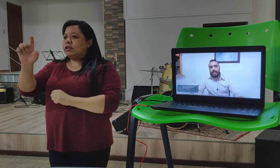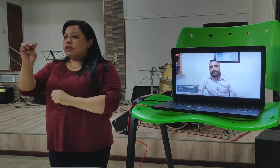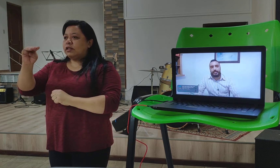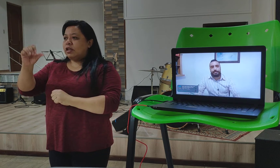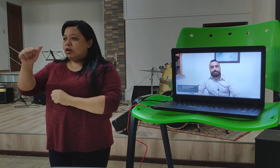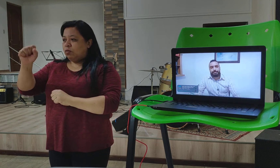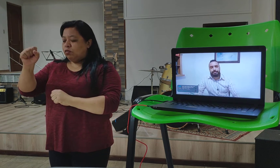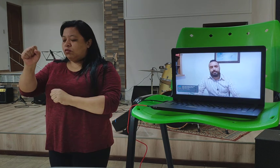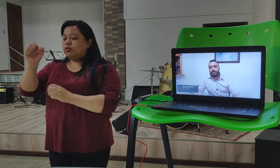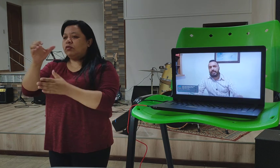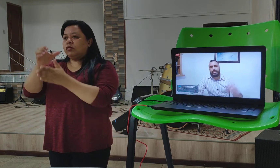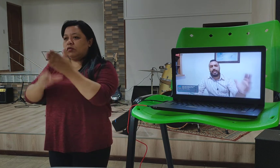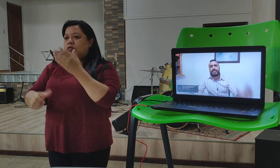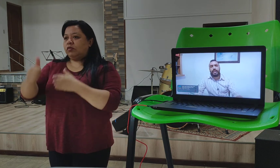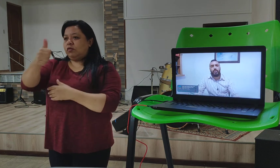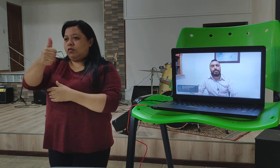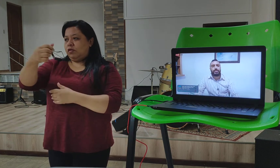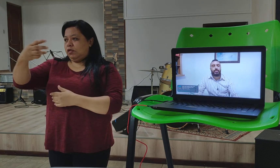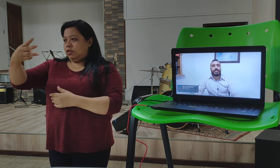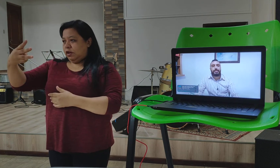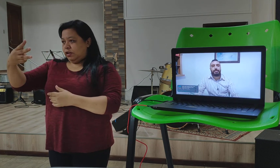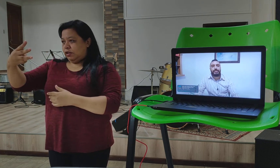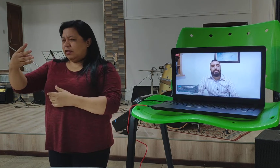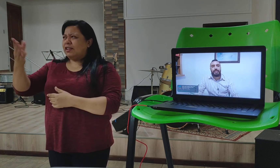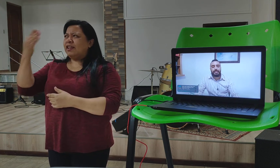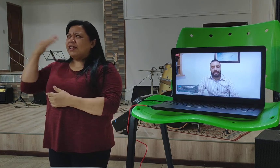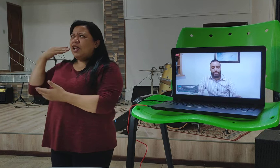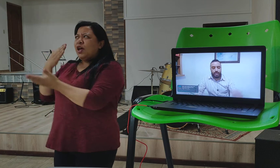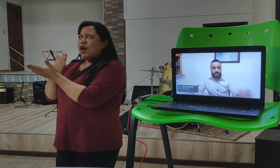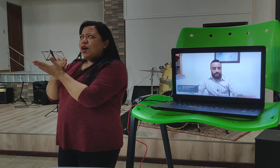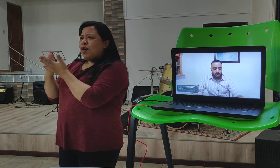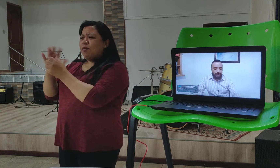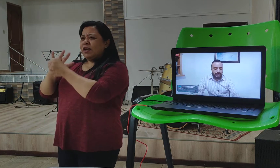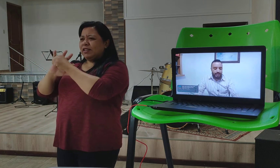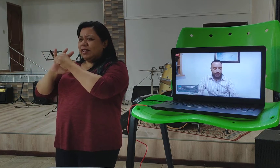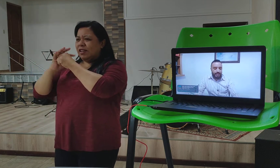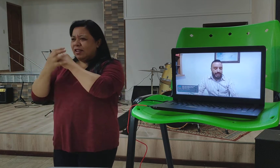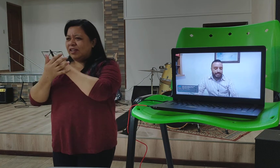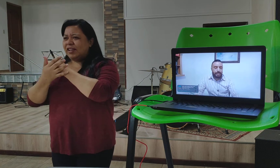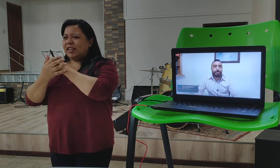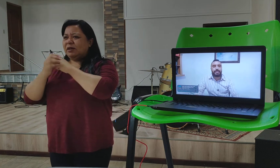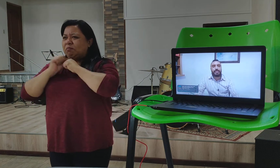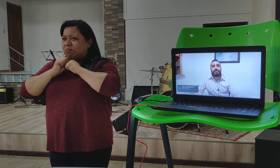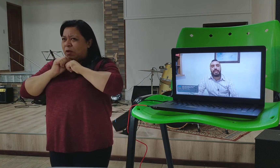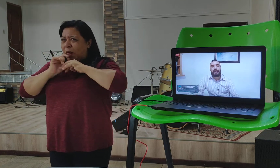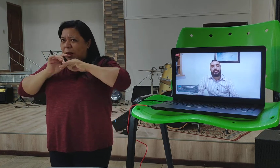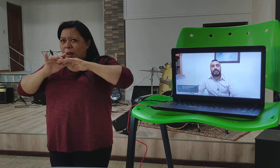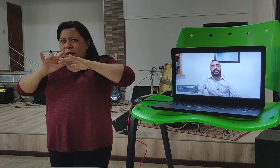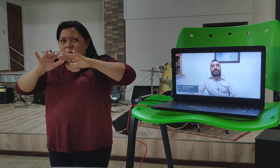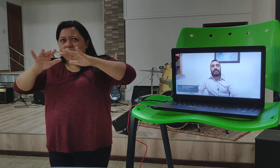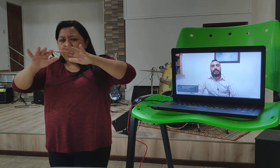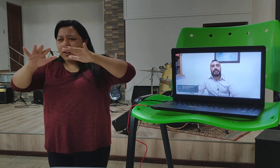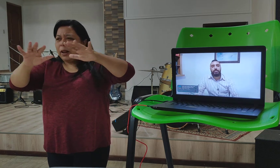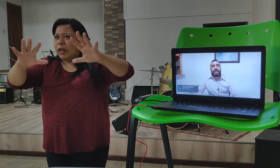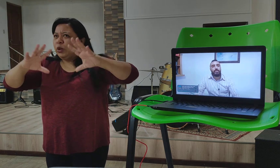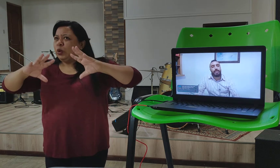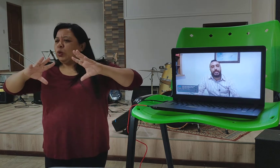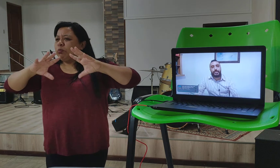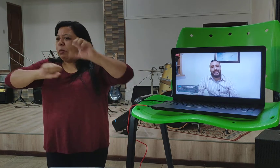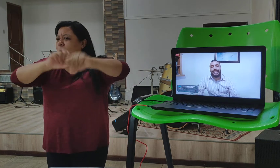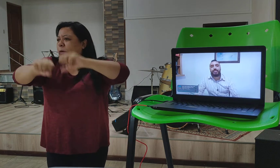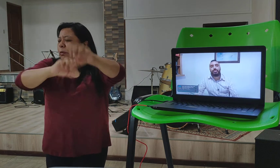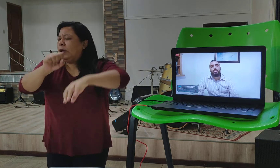número 13. Desde que começou essa pandemia, desde que iniciou essa pandemia, eu